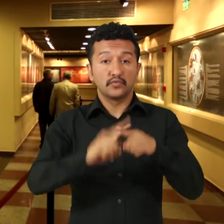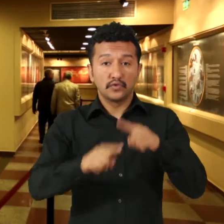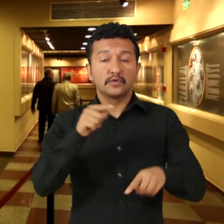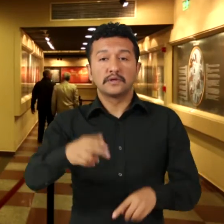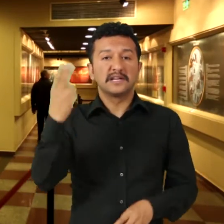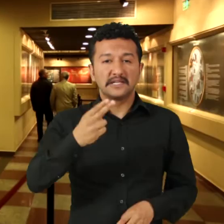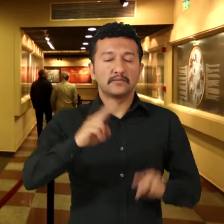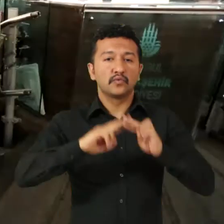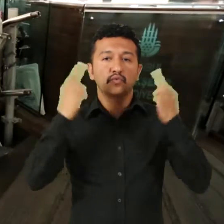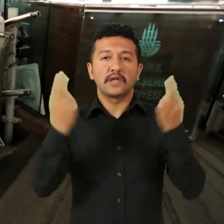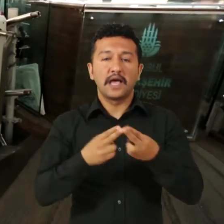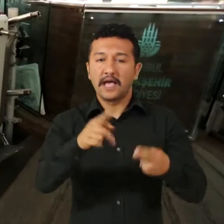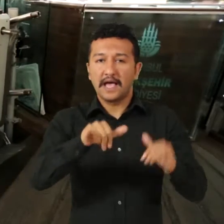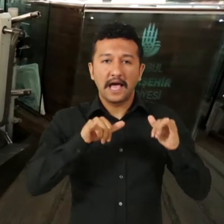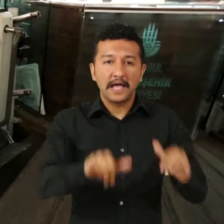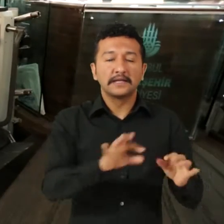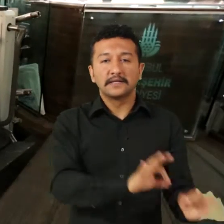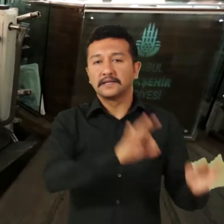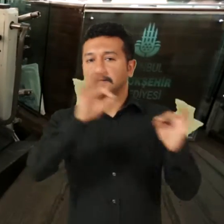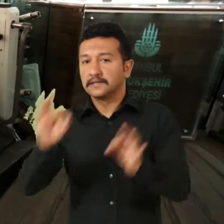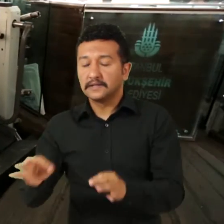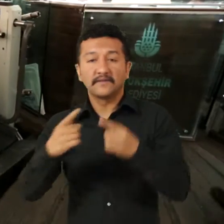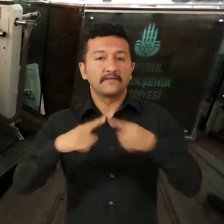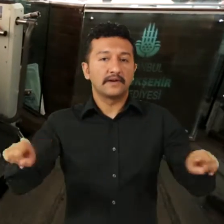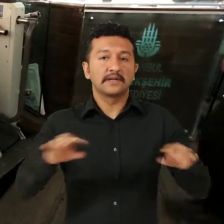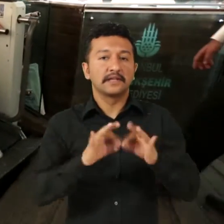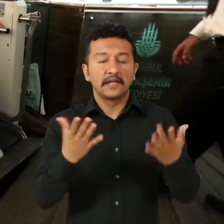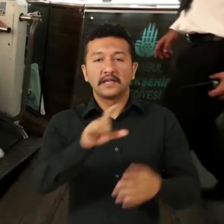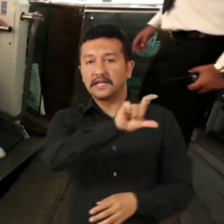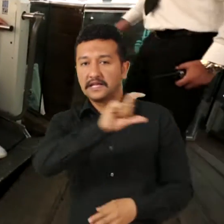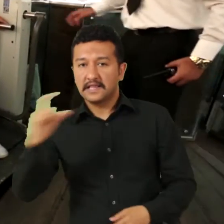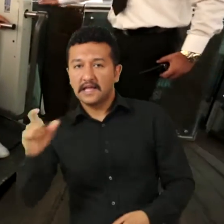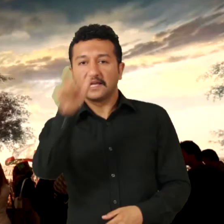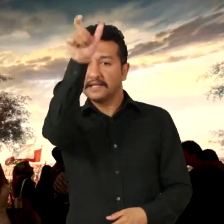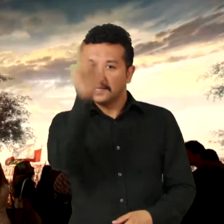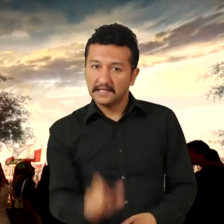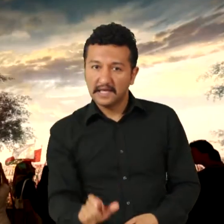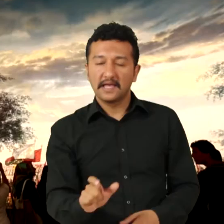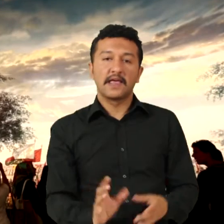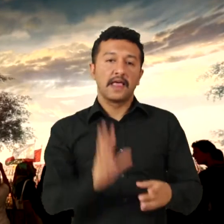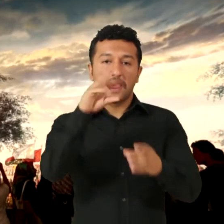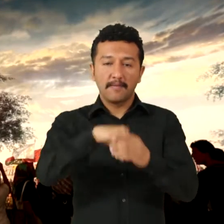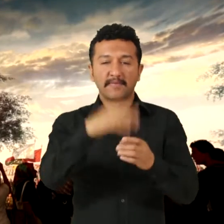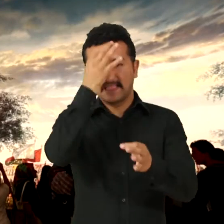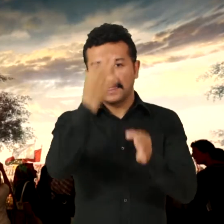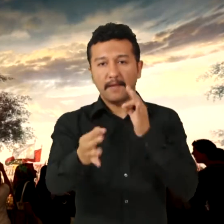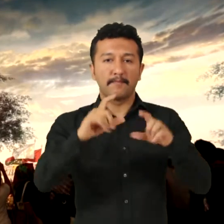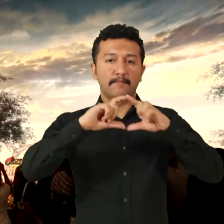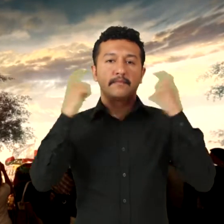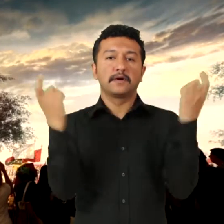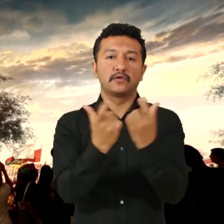resmin, dünyada mevcut panoramik müzelerden farklı, hem yatay hem de dikey olarak tam panorama